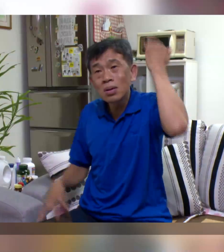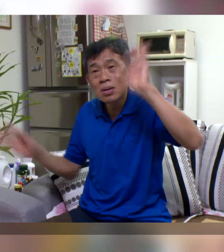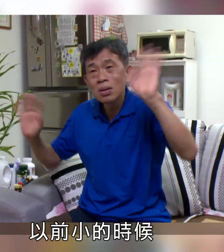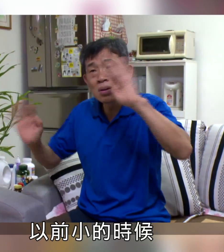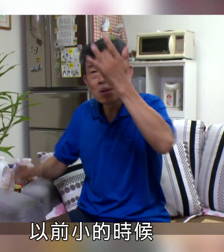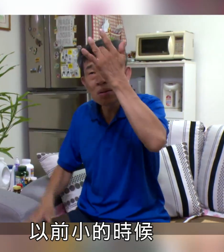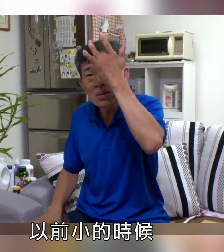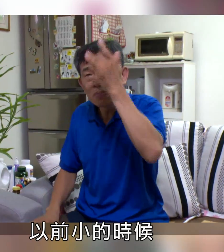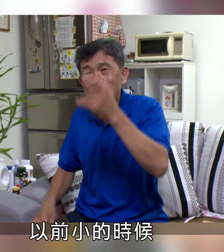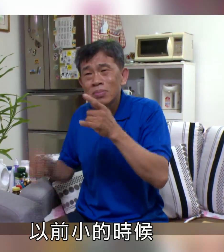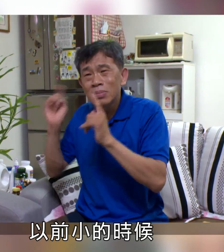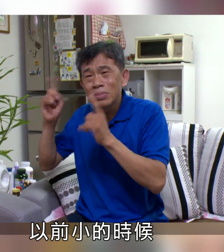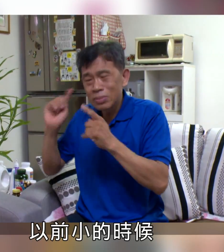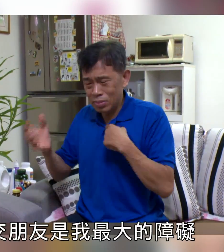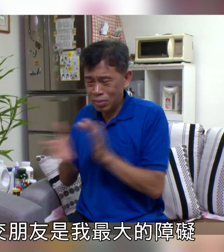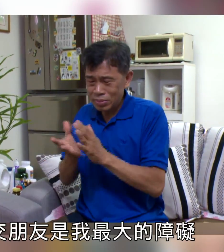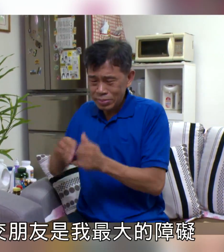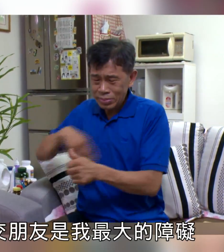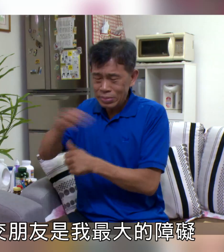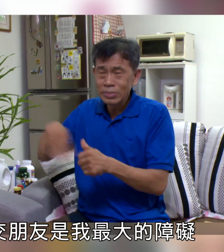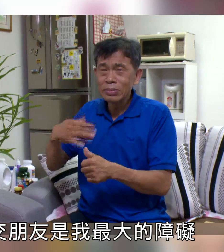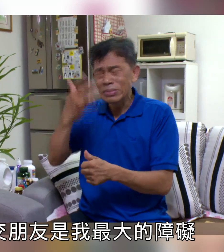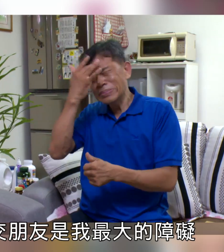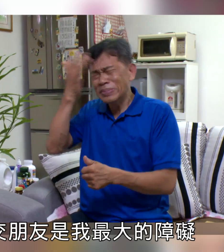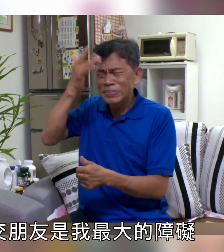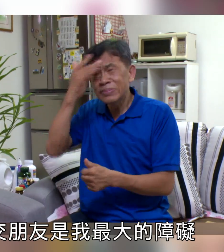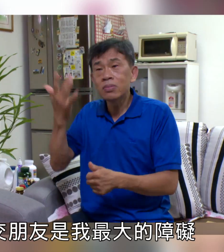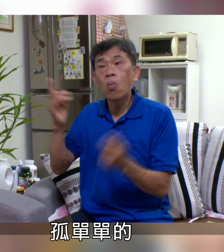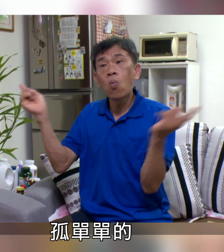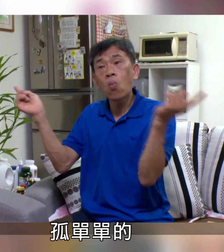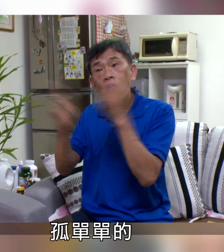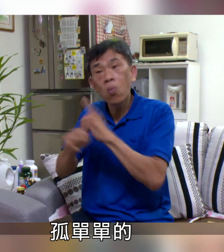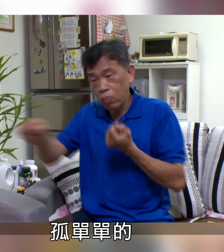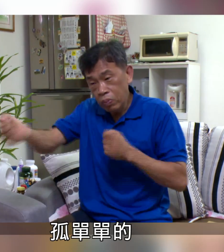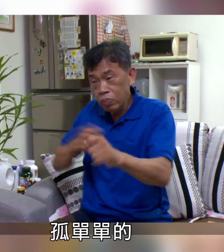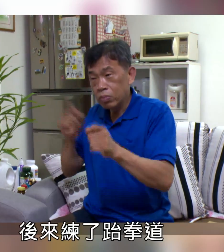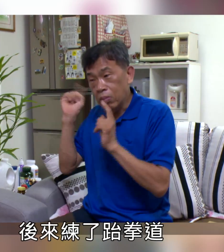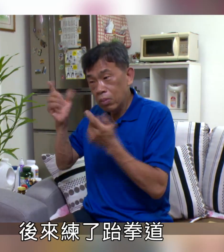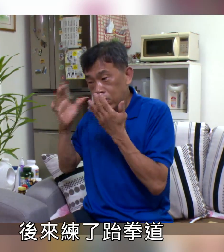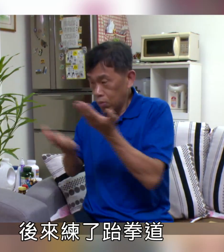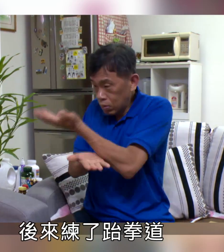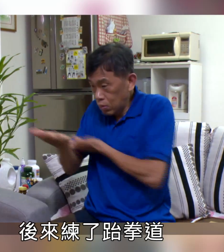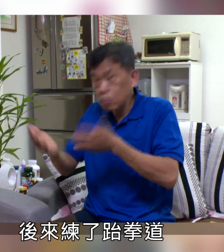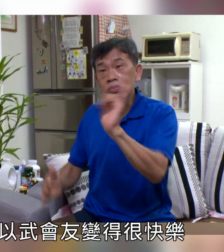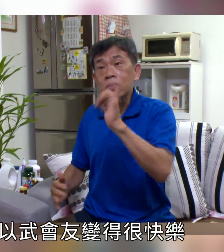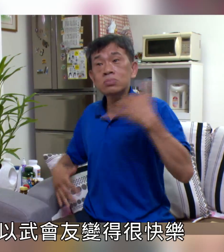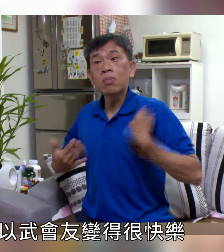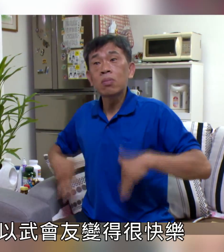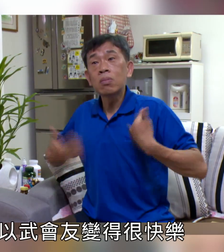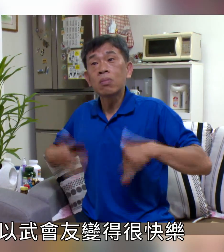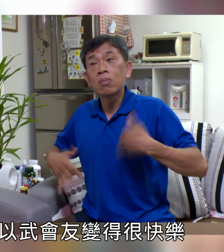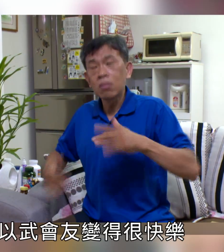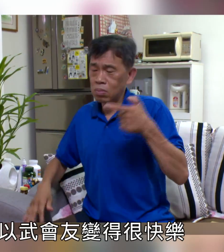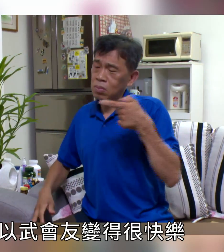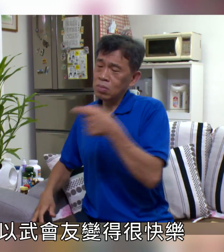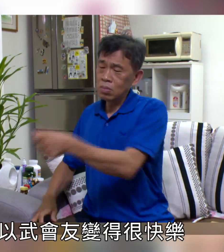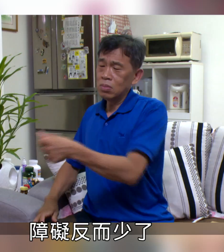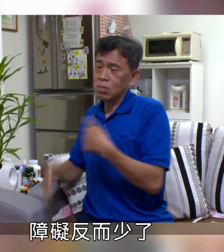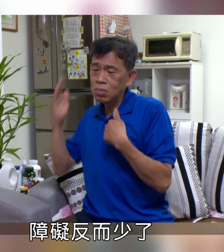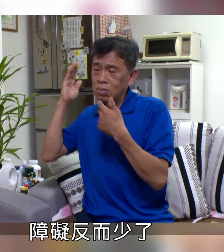以前小的时候啊，交朋友是我最大的障碍，孤单单的。后来练了跆拳道，以武会友，变得很快乐，障碍反而